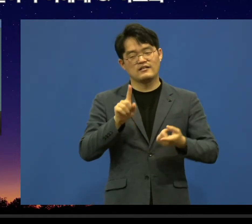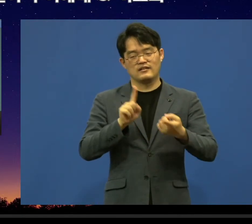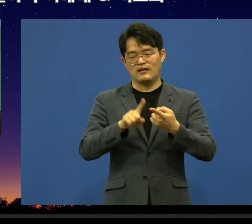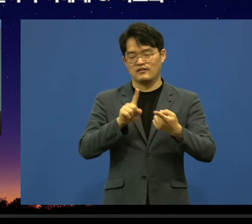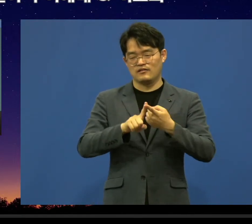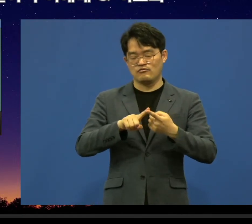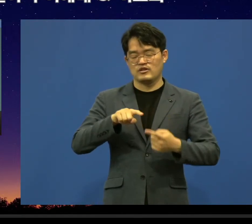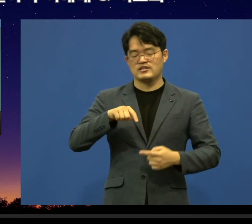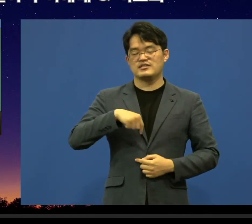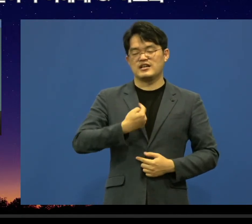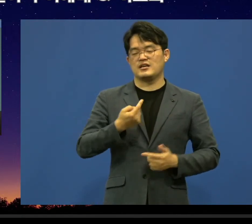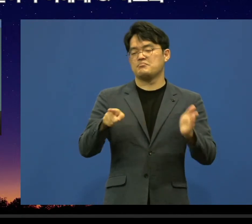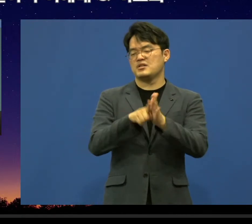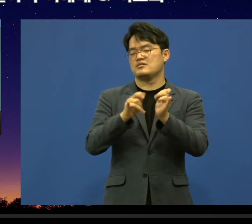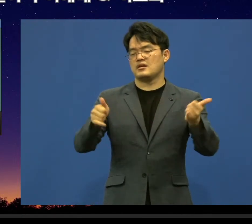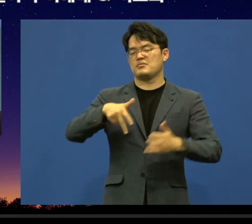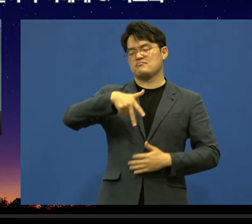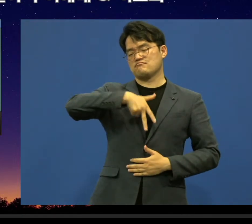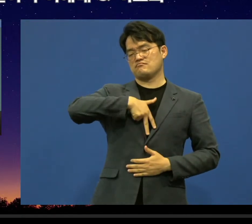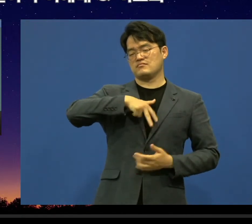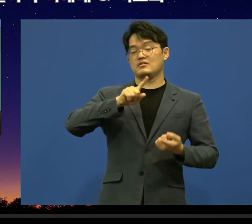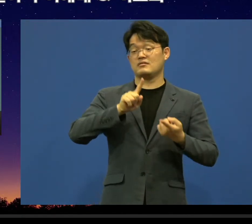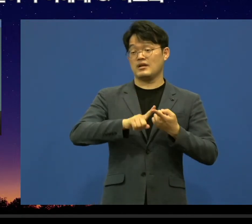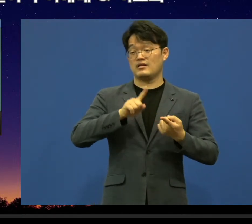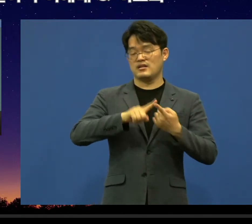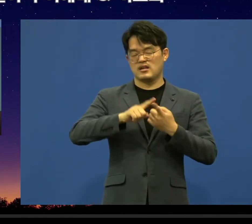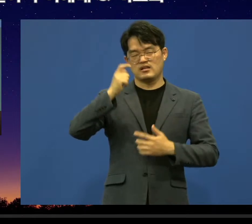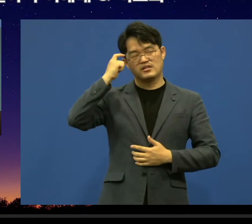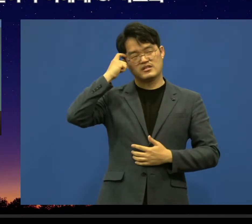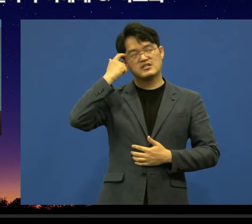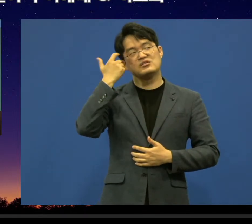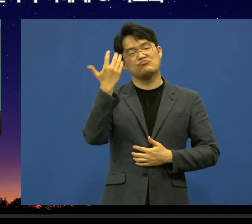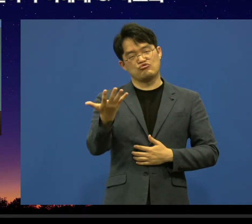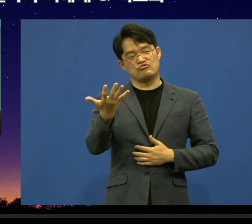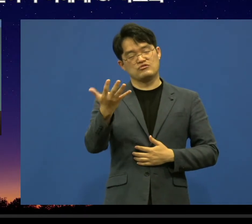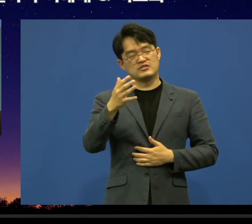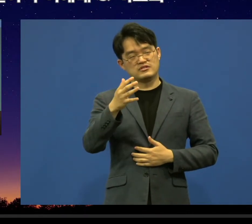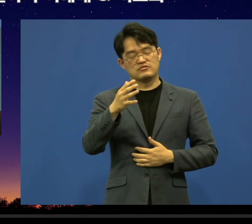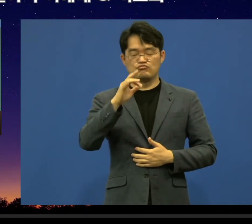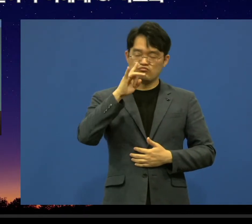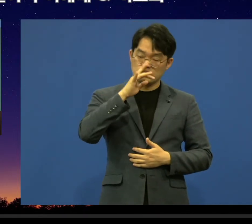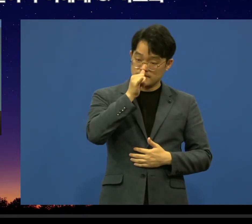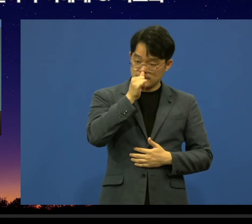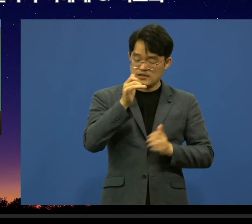정체성의 이 고민은 예수를 믿고 나면 찾아오는 이 무거운 주제입니다.